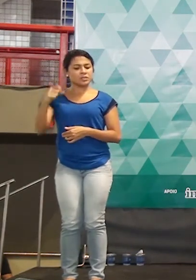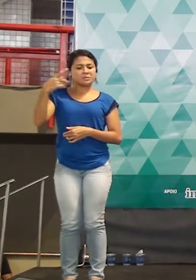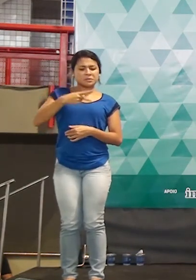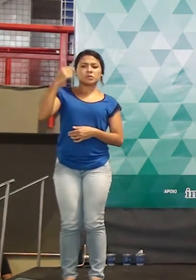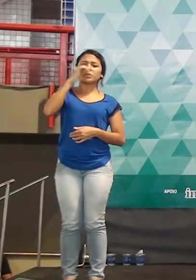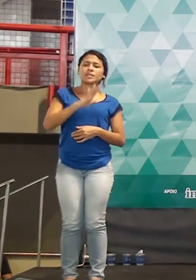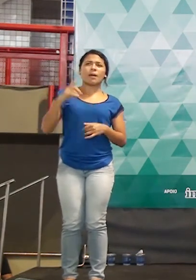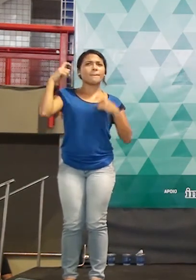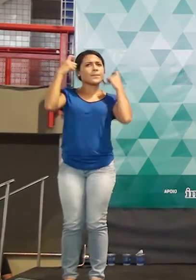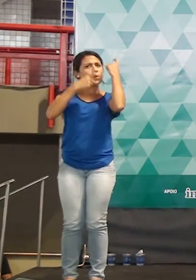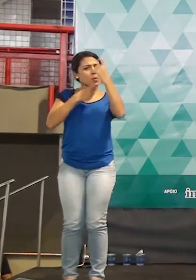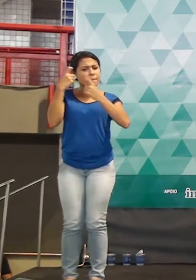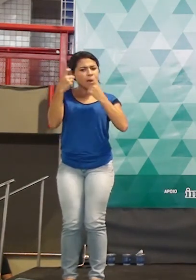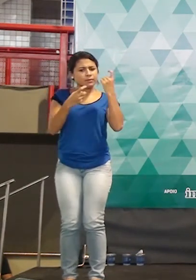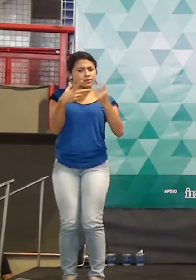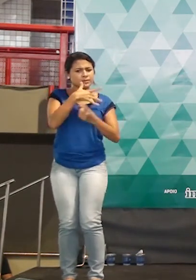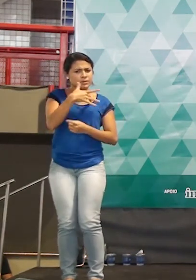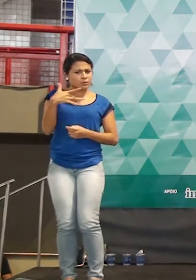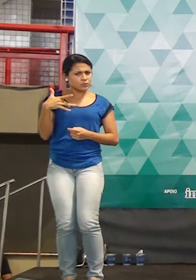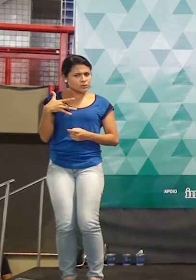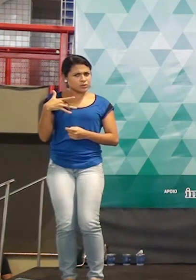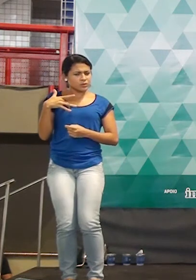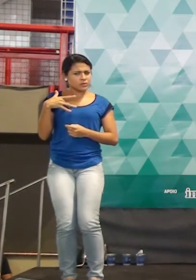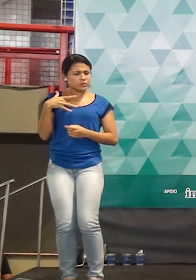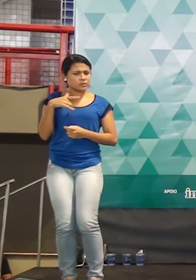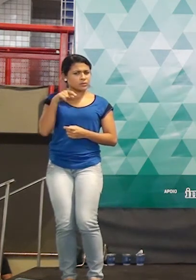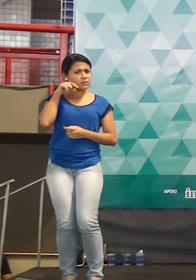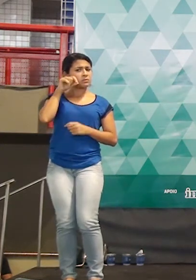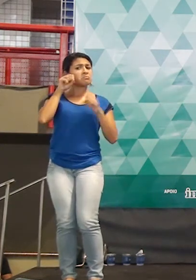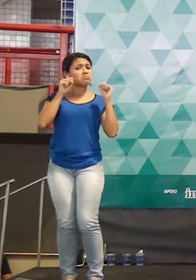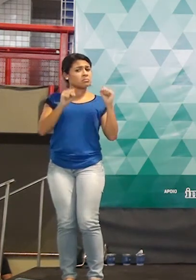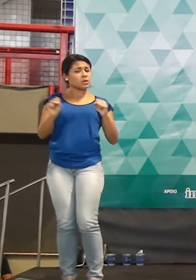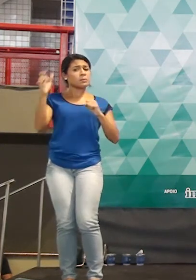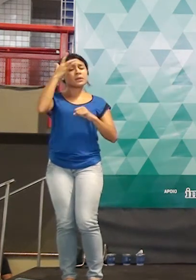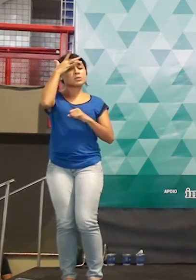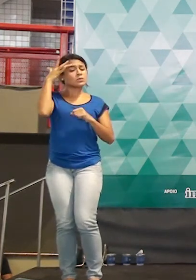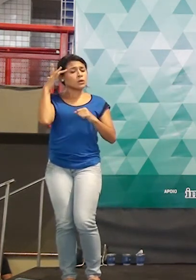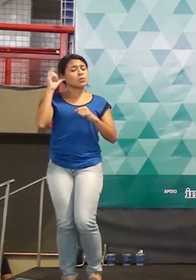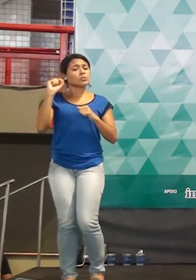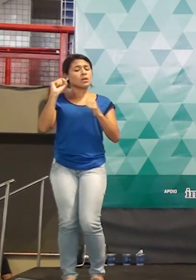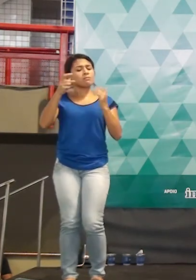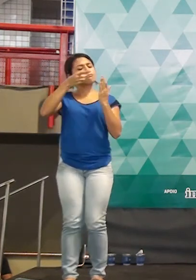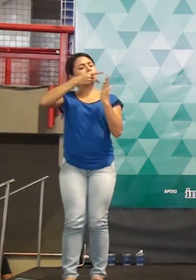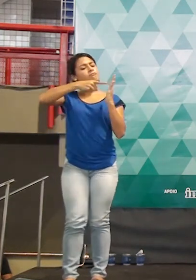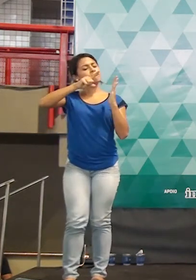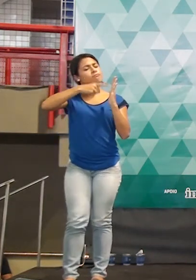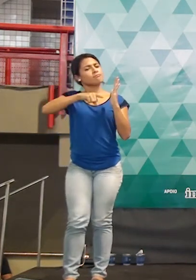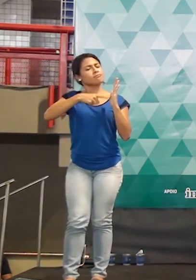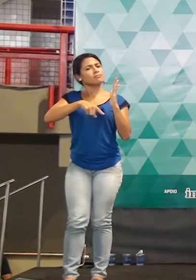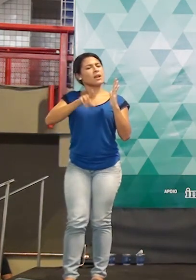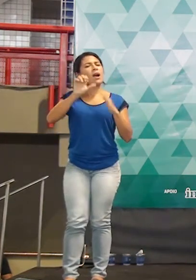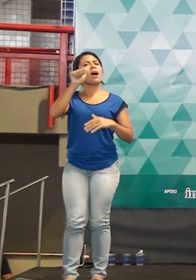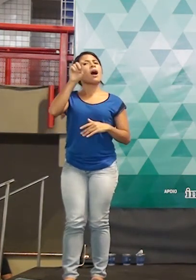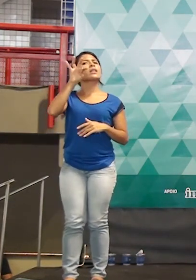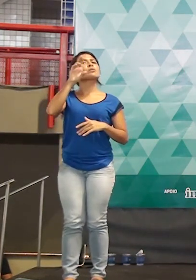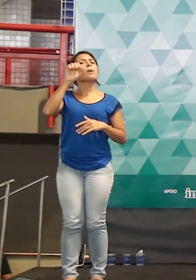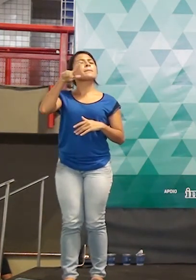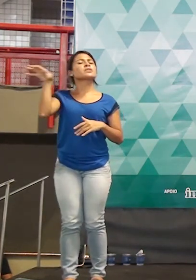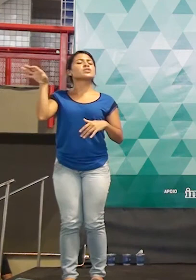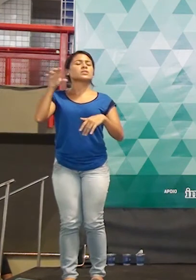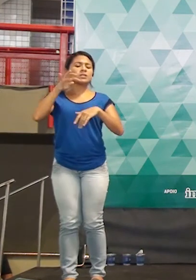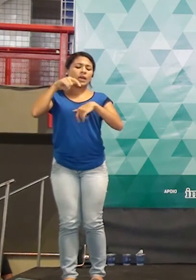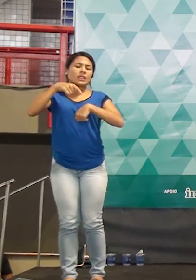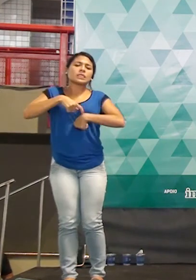preocupado com sua saúde, ponto. O corretor vai te perguntar, ei, atualmente quanto tempo?